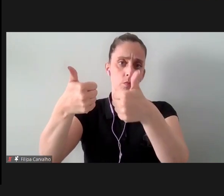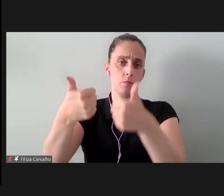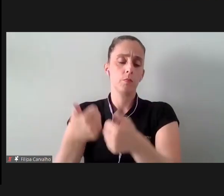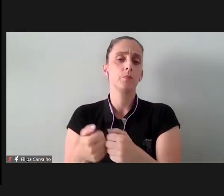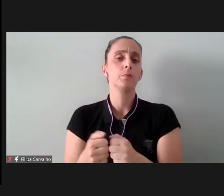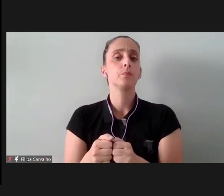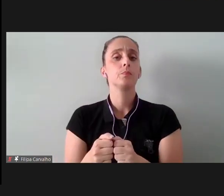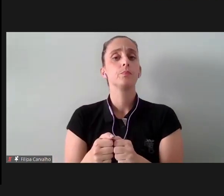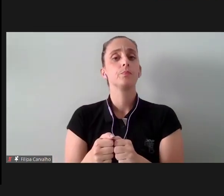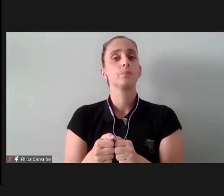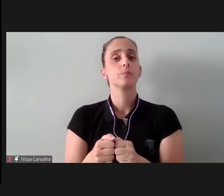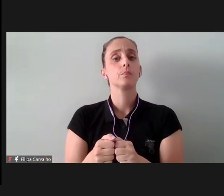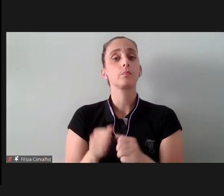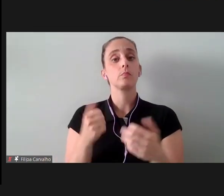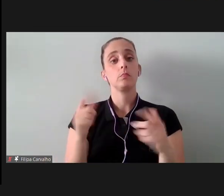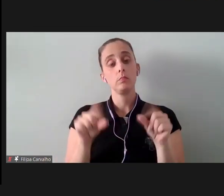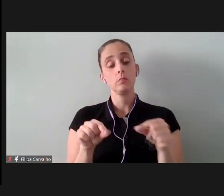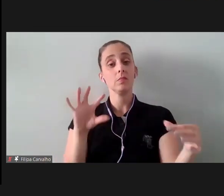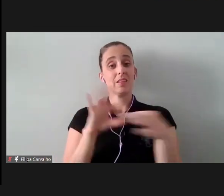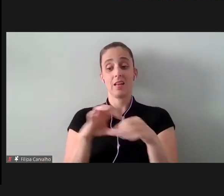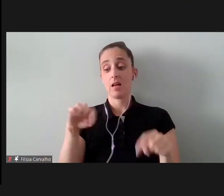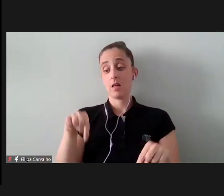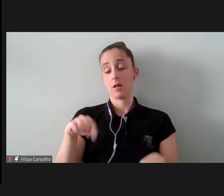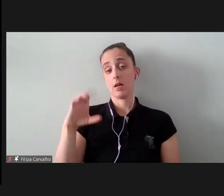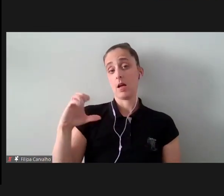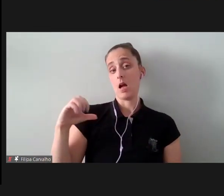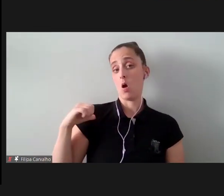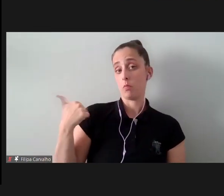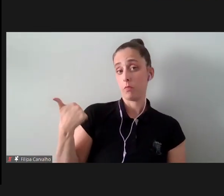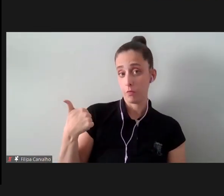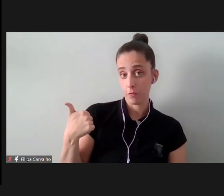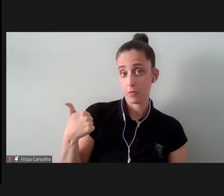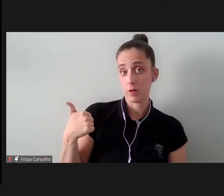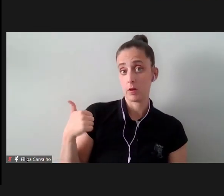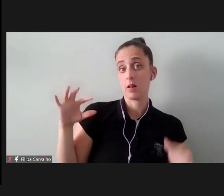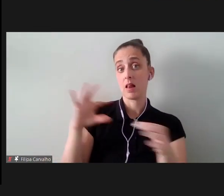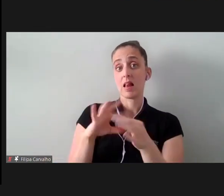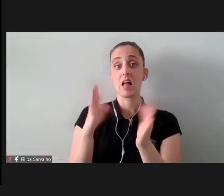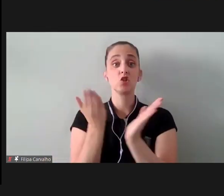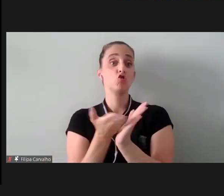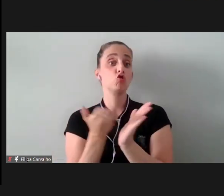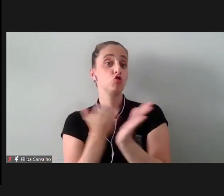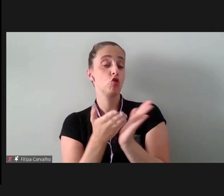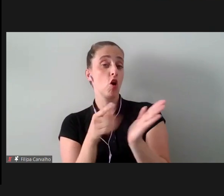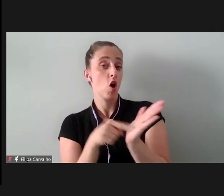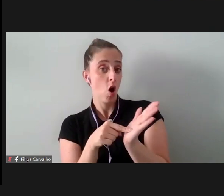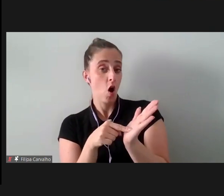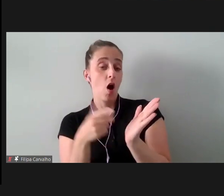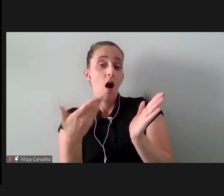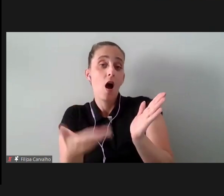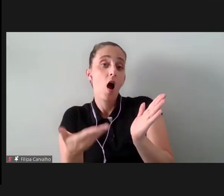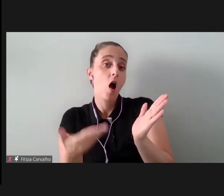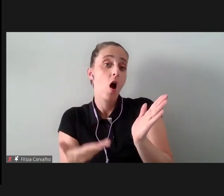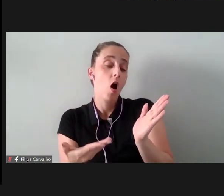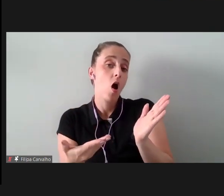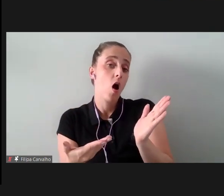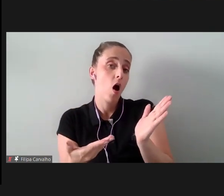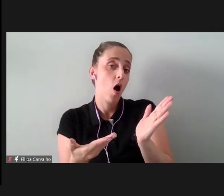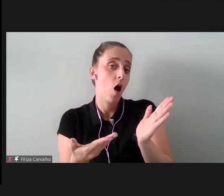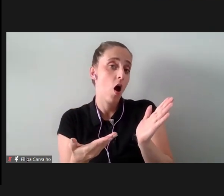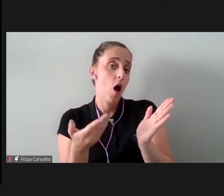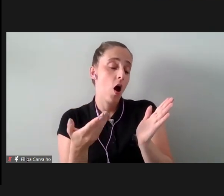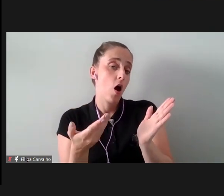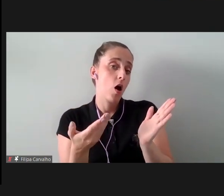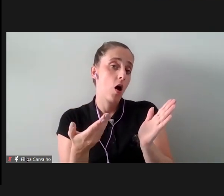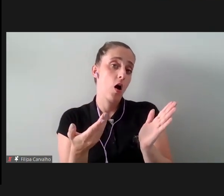E em relação a Cabo Verde, né, neste aspecto da escola, Por agora é o que temos a